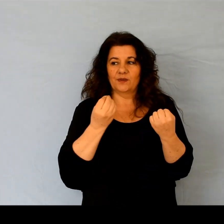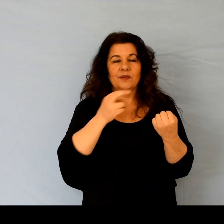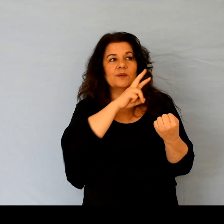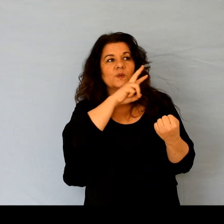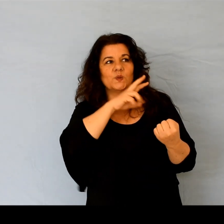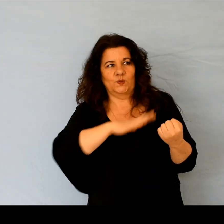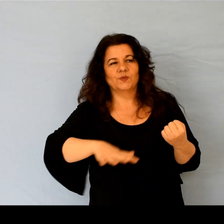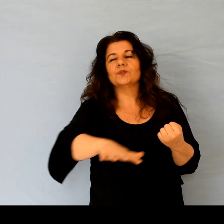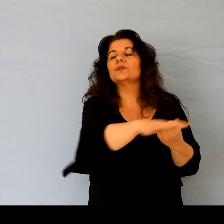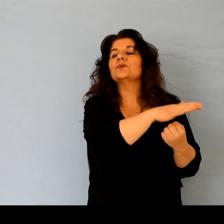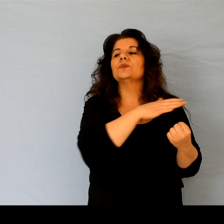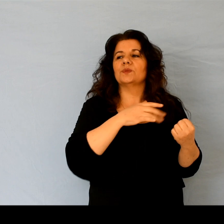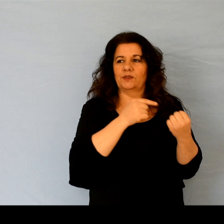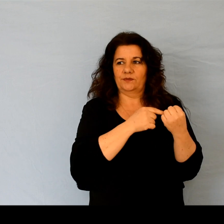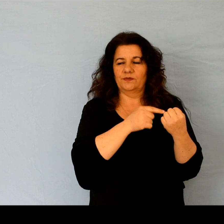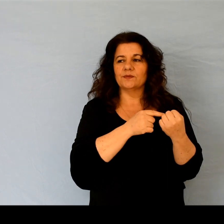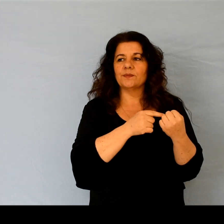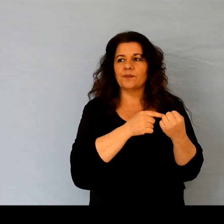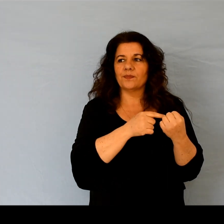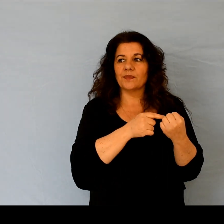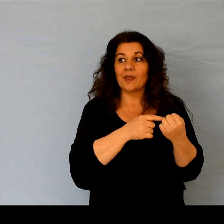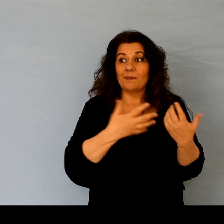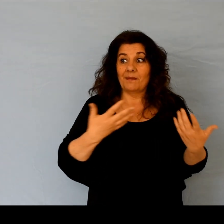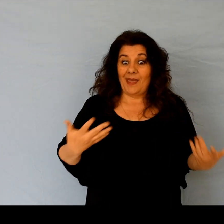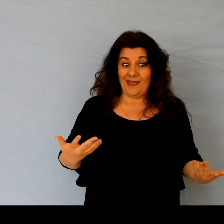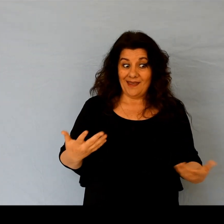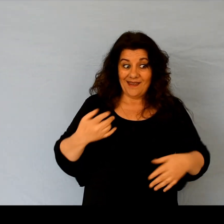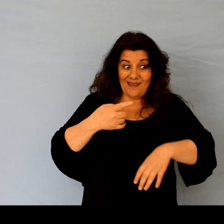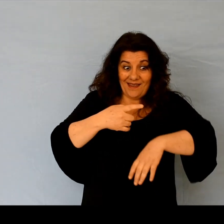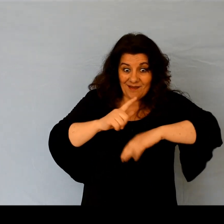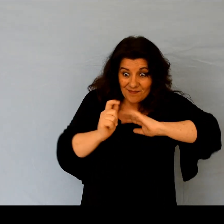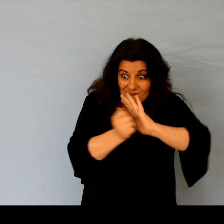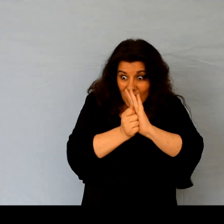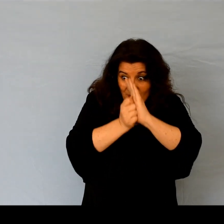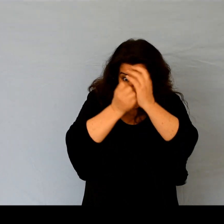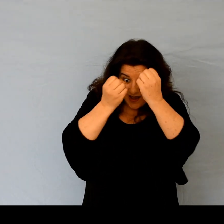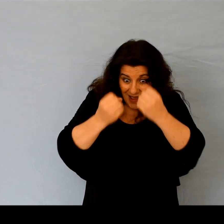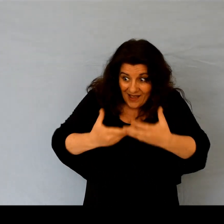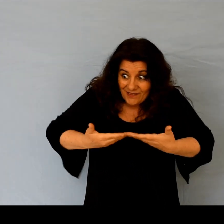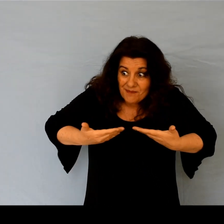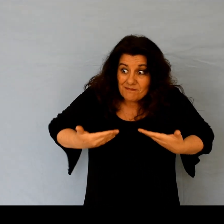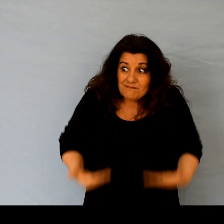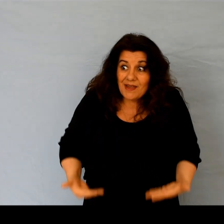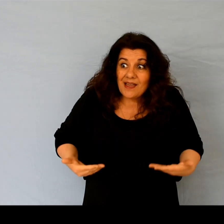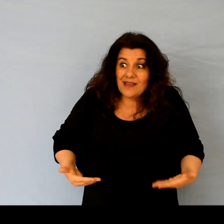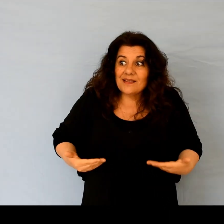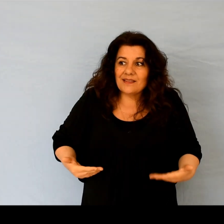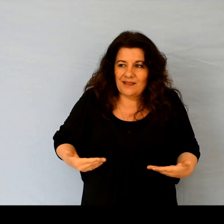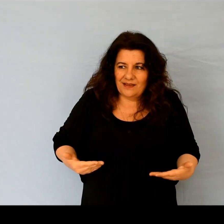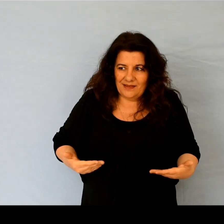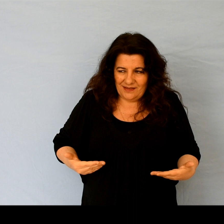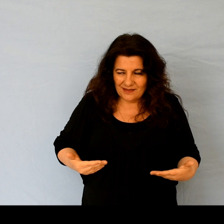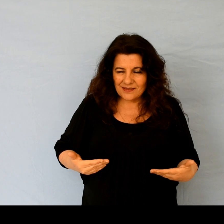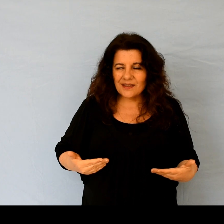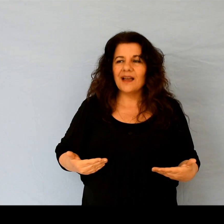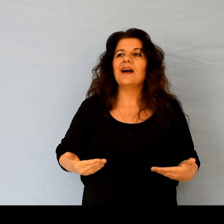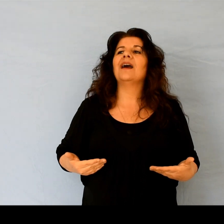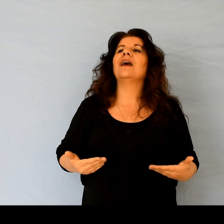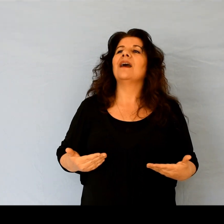l'heure vient, et c'est maintenant, où les vrais adorateurs adoreront le Père en